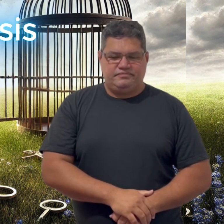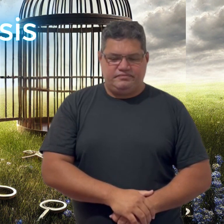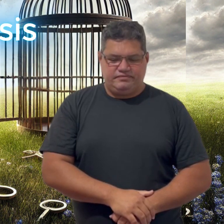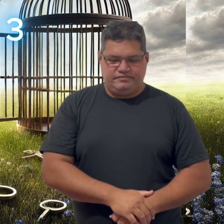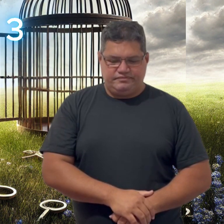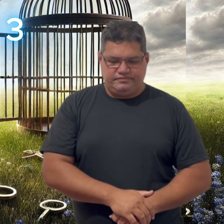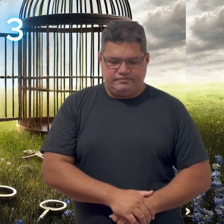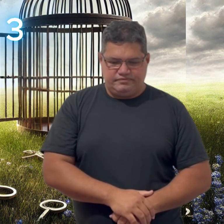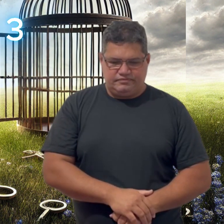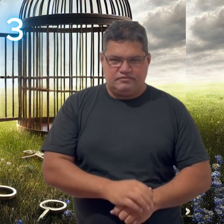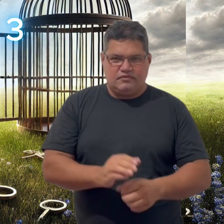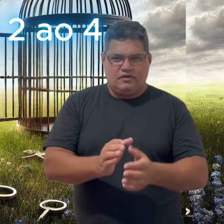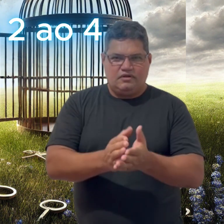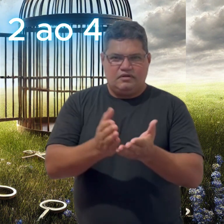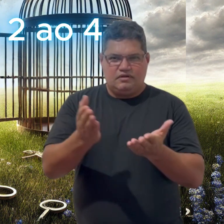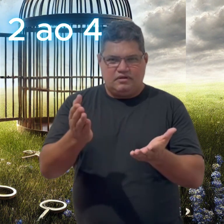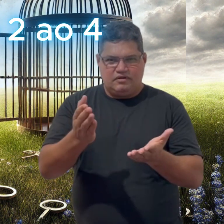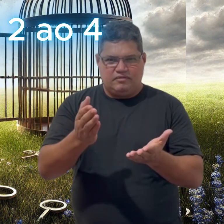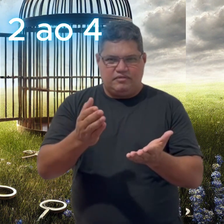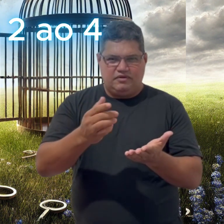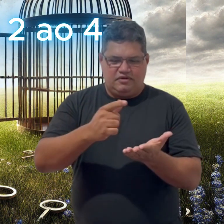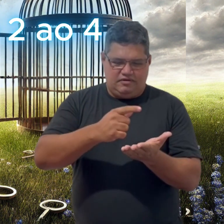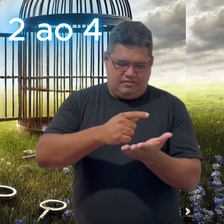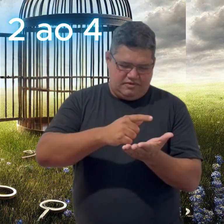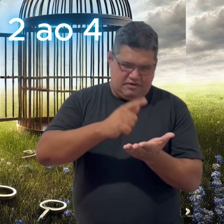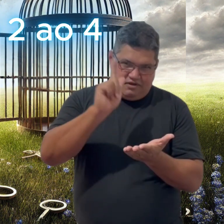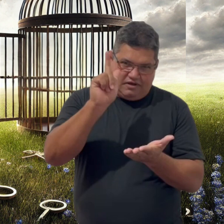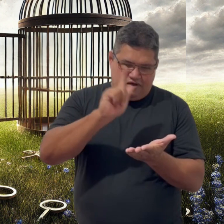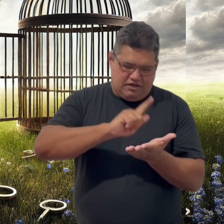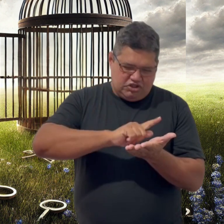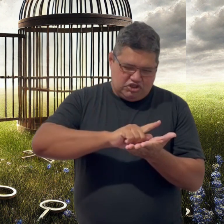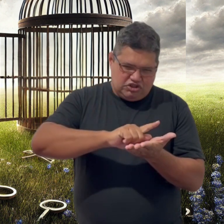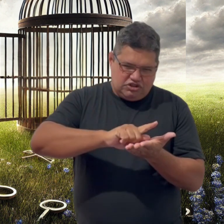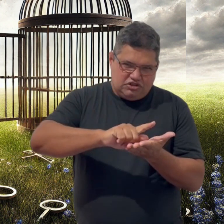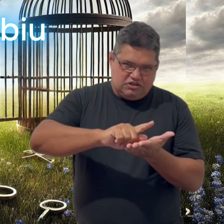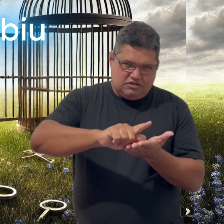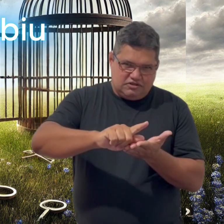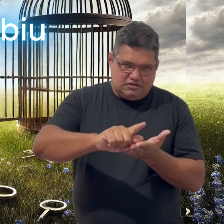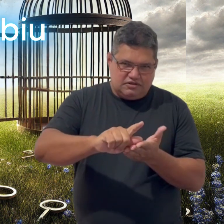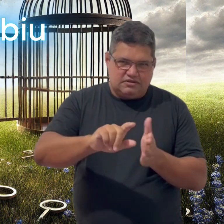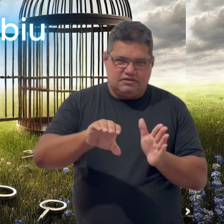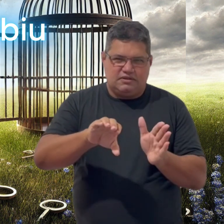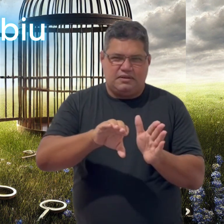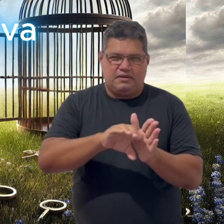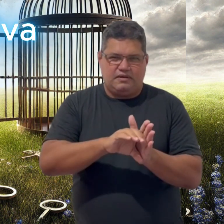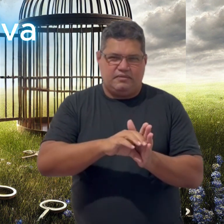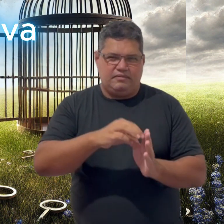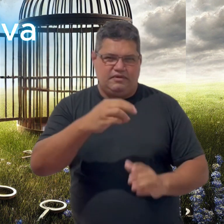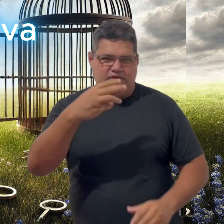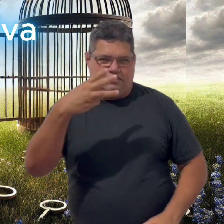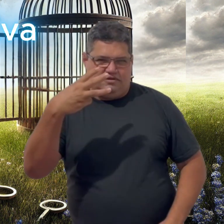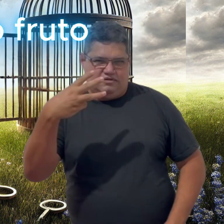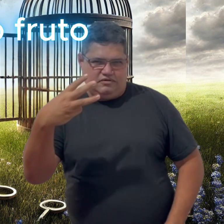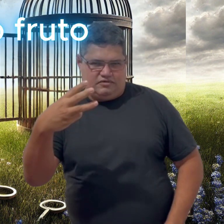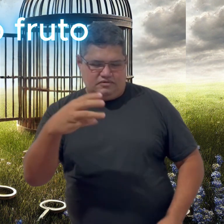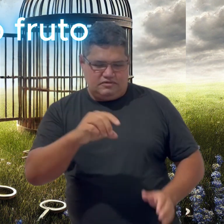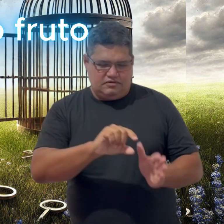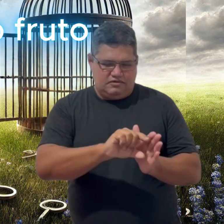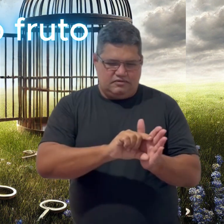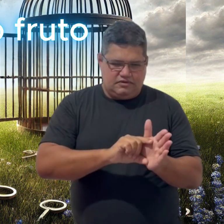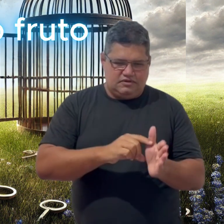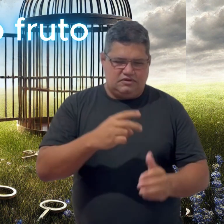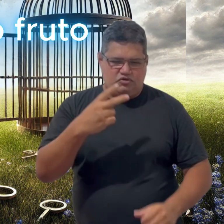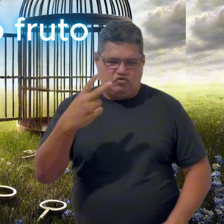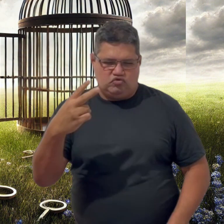Em Gênesis capítulo 3, versículo do 2 ao 4, Deus proibiu Adão e Eva de